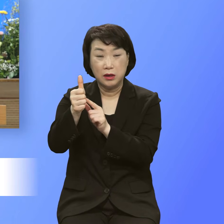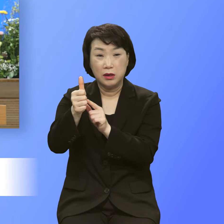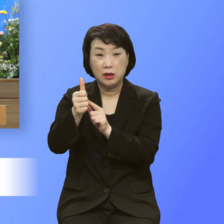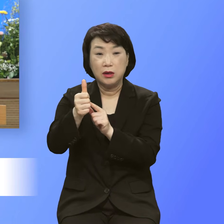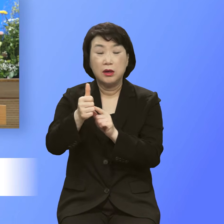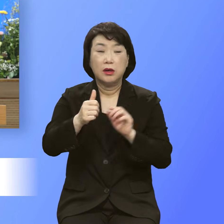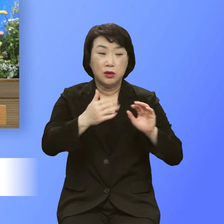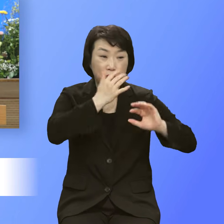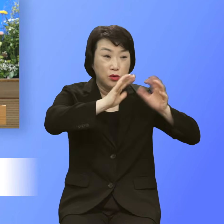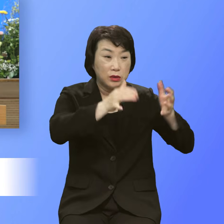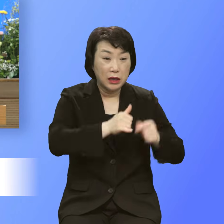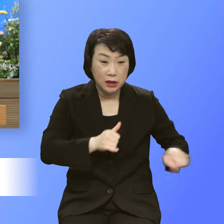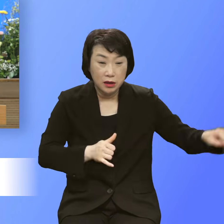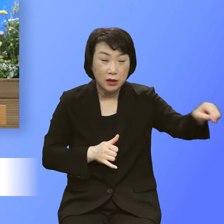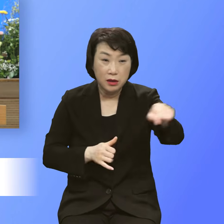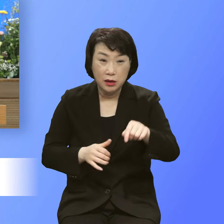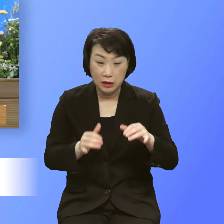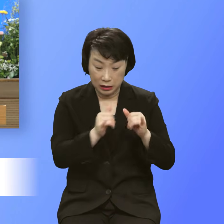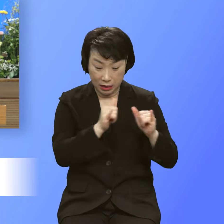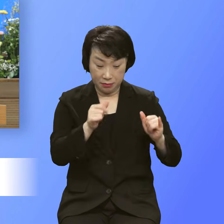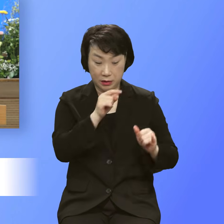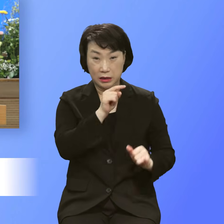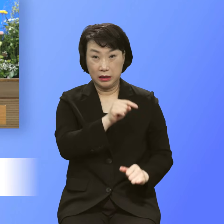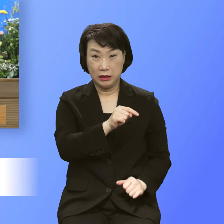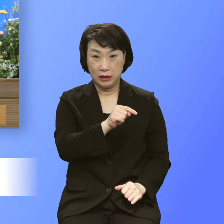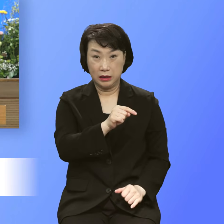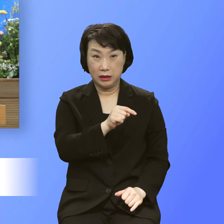유대 민족들의